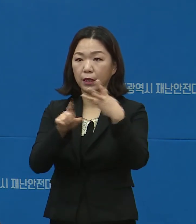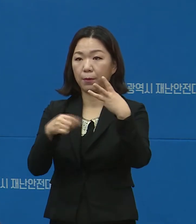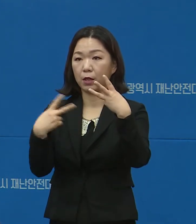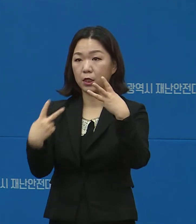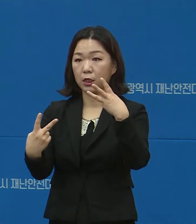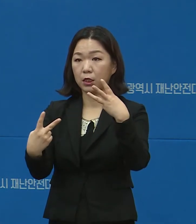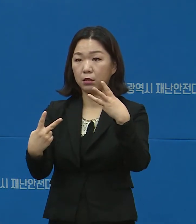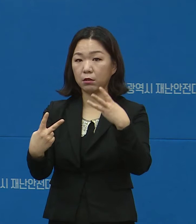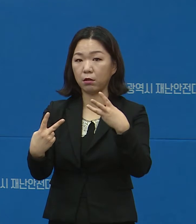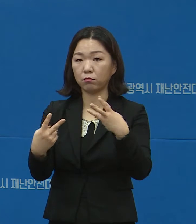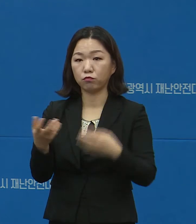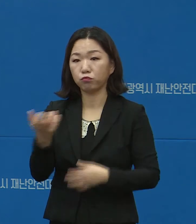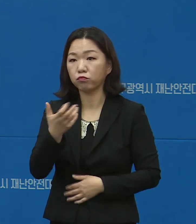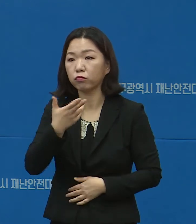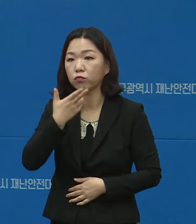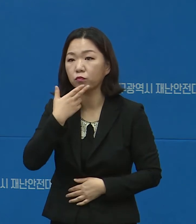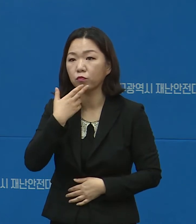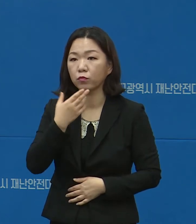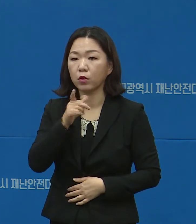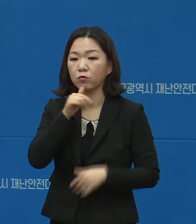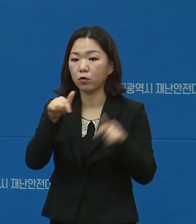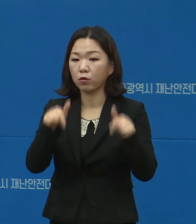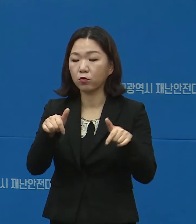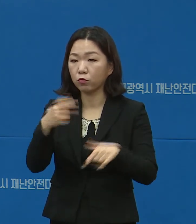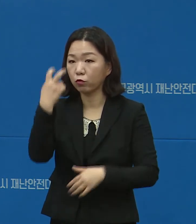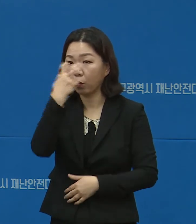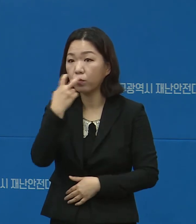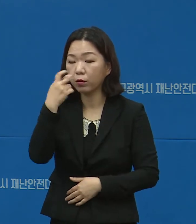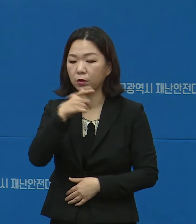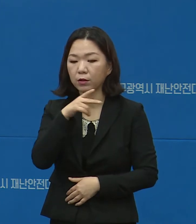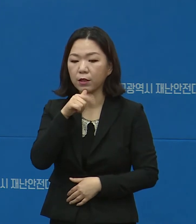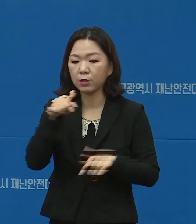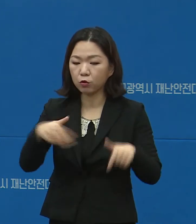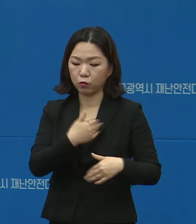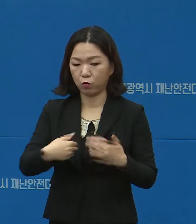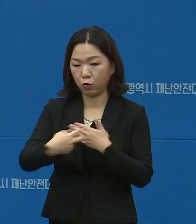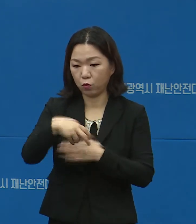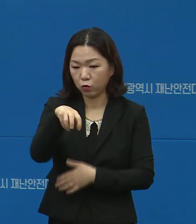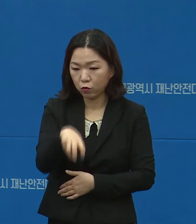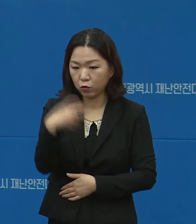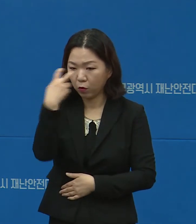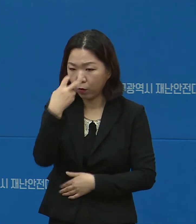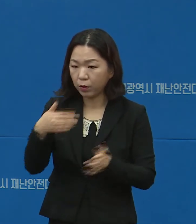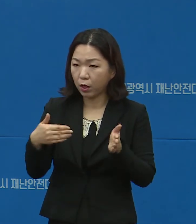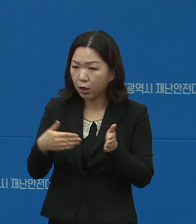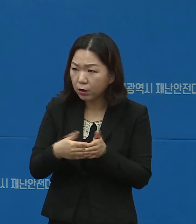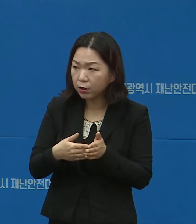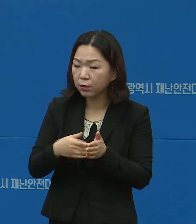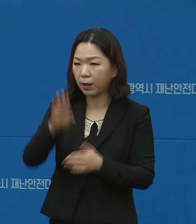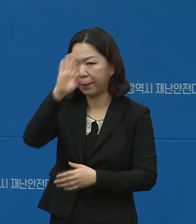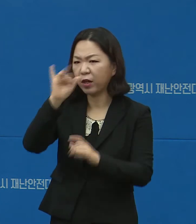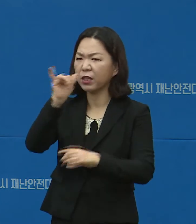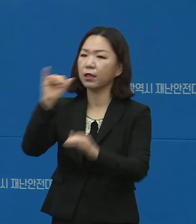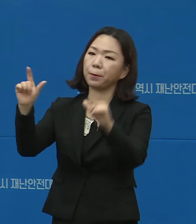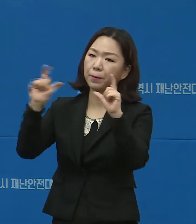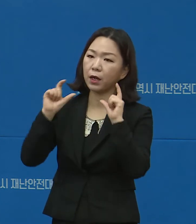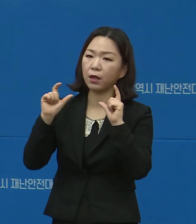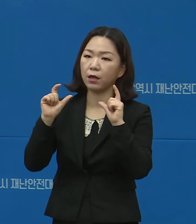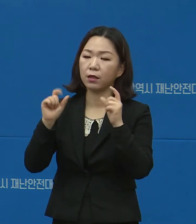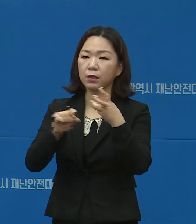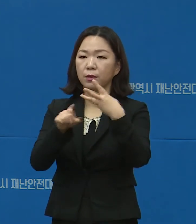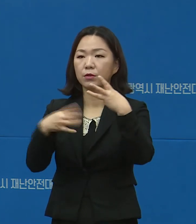2일날 무증상이었지만은 달서구 보건소에서 코로나 검사를 하셨고 진단을 받으셨습니다. 3월 4일부터 호흡곤란이